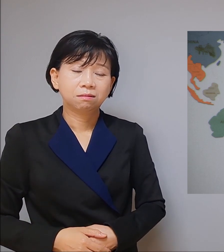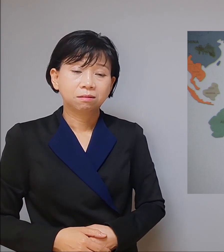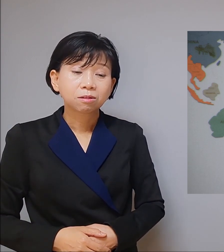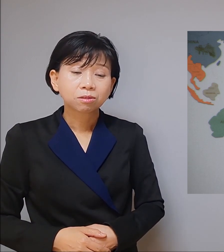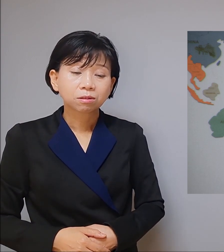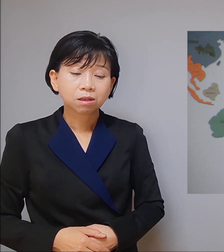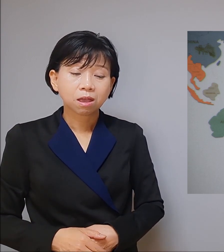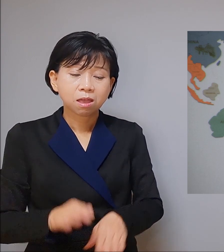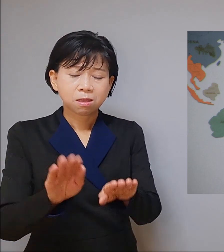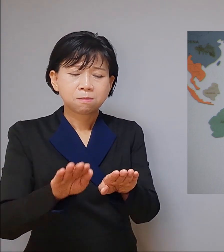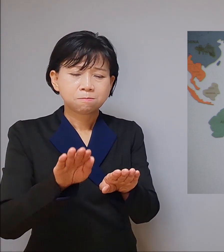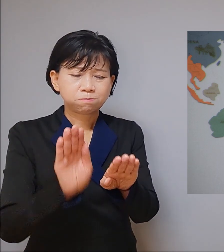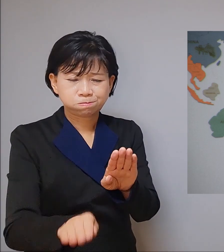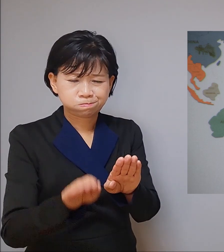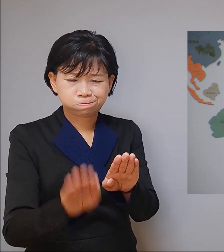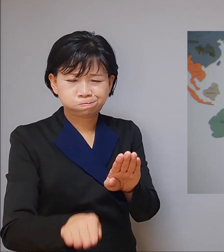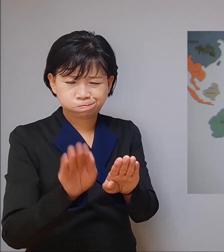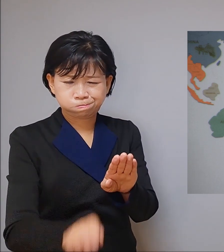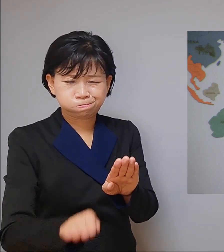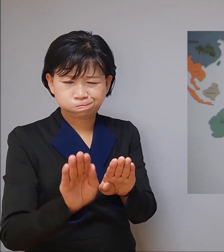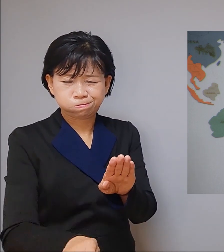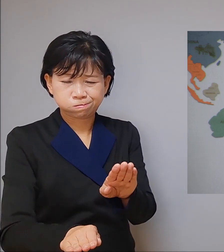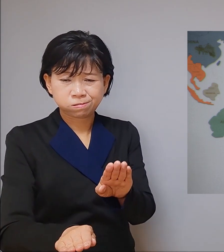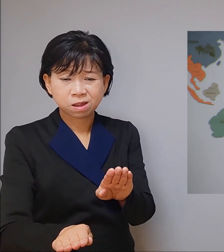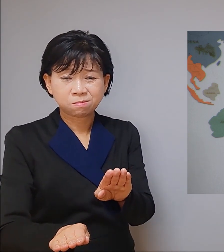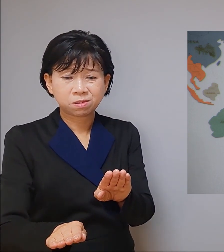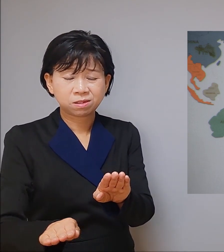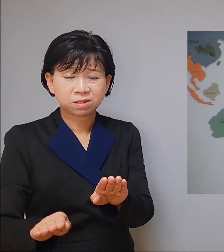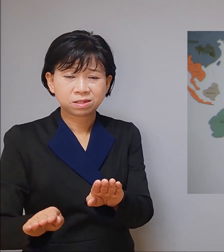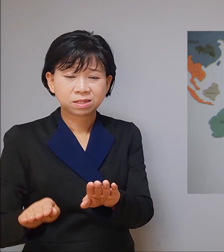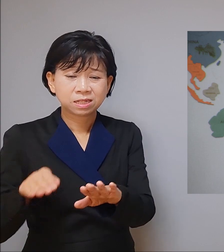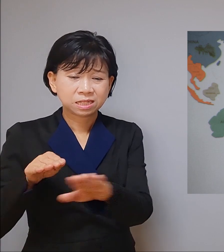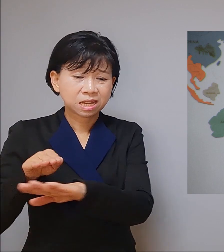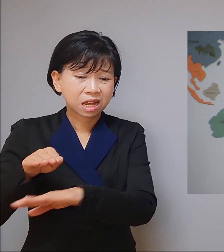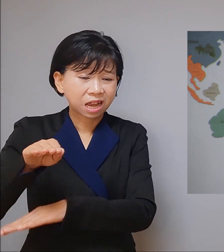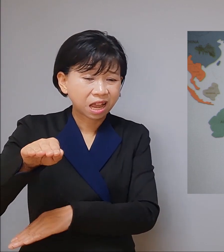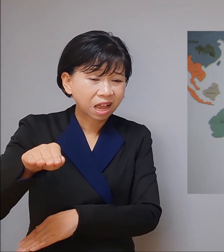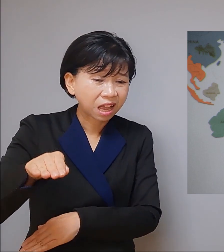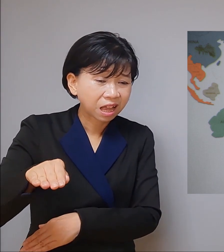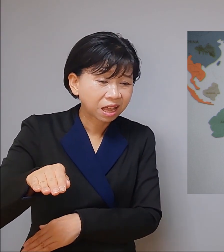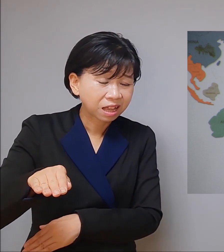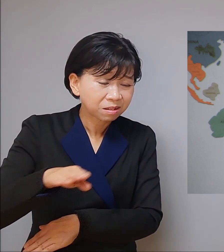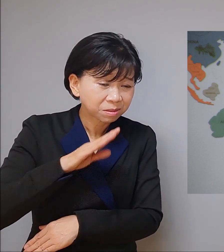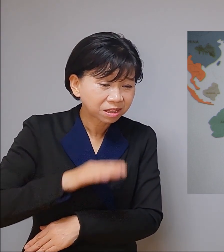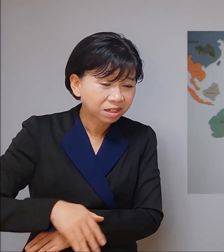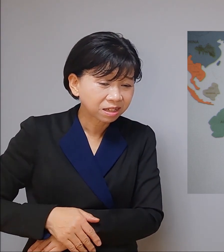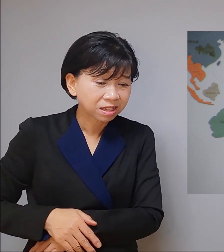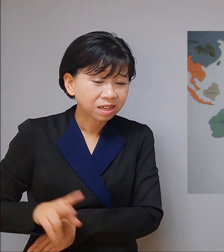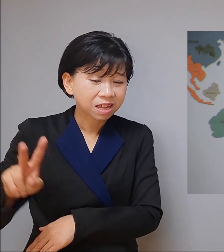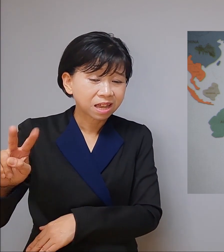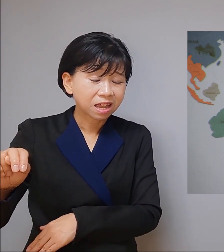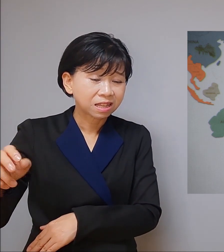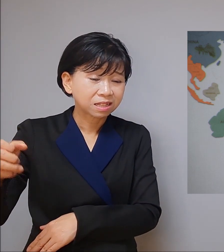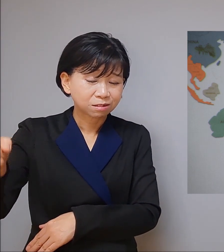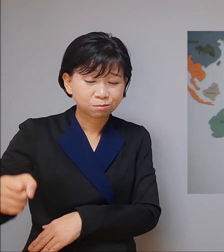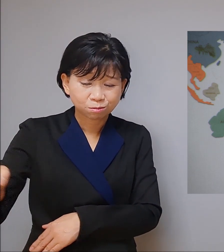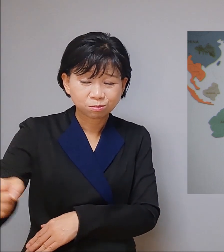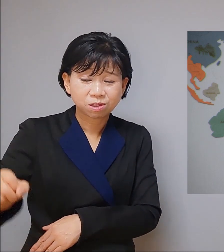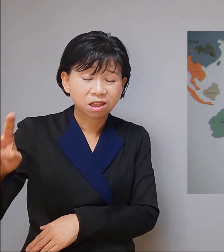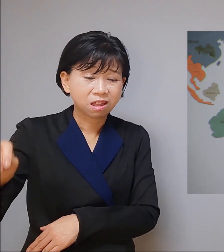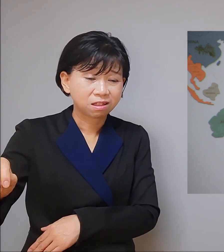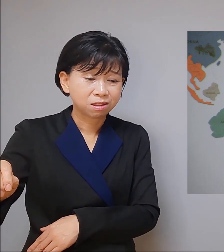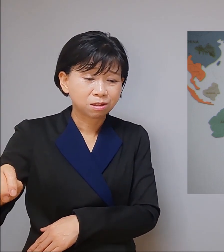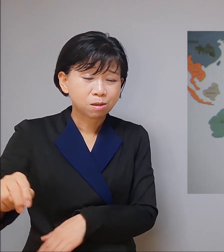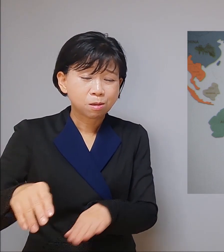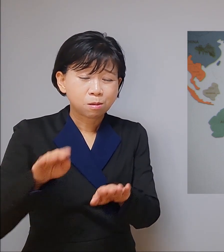앞으로 가려고 악셀만 밟아댑니다. 어떻게 될까요? 여러분 아시는 것처럼